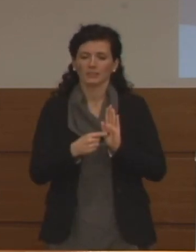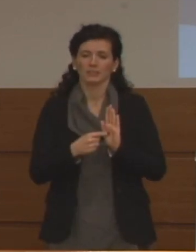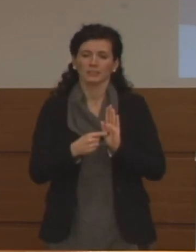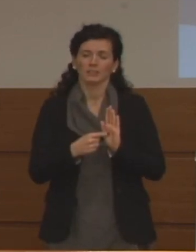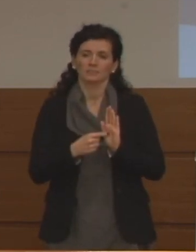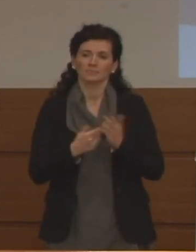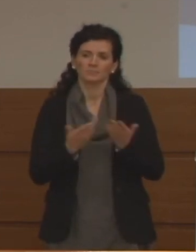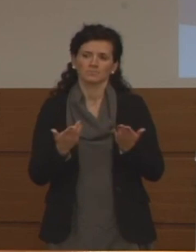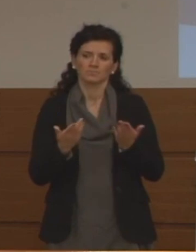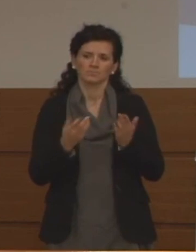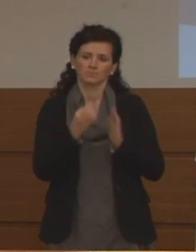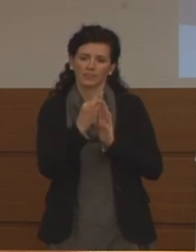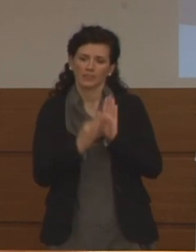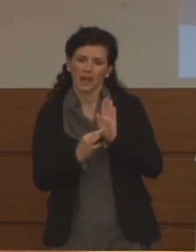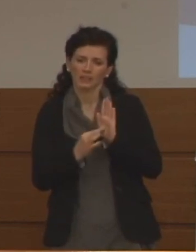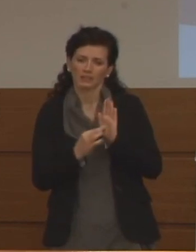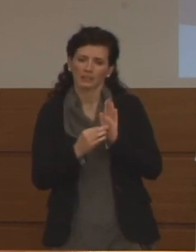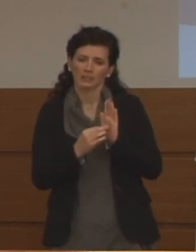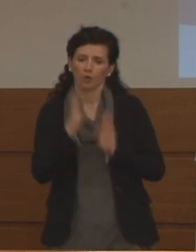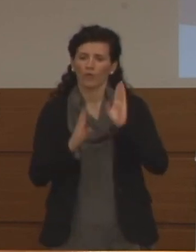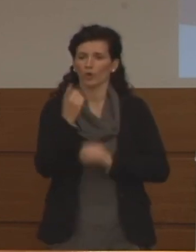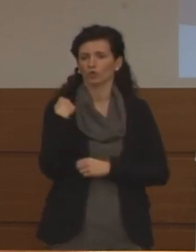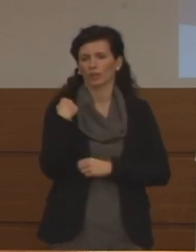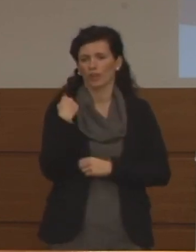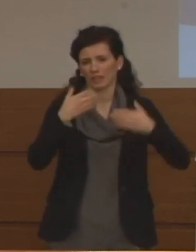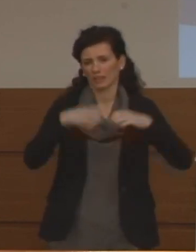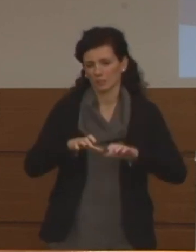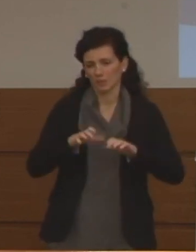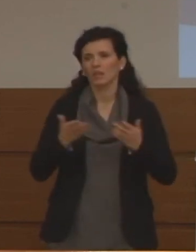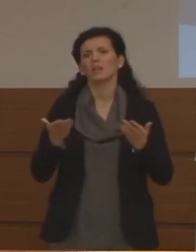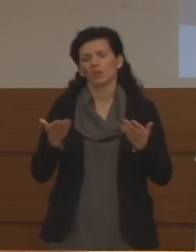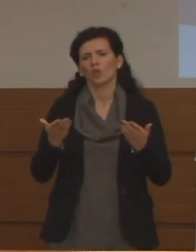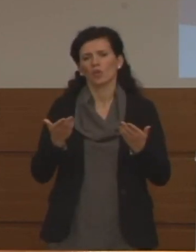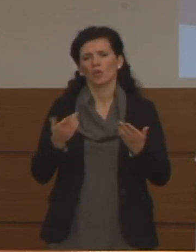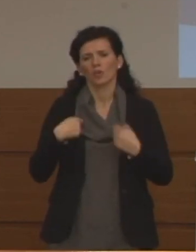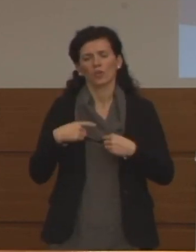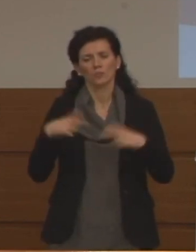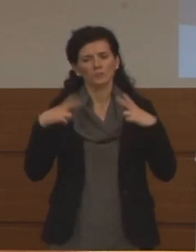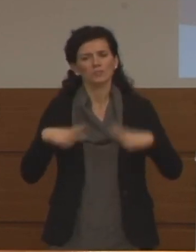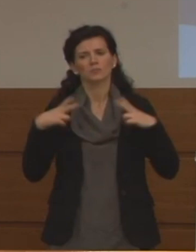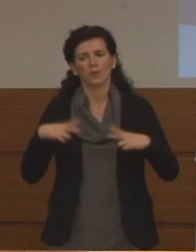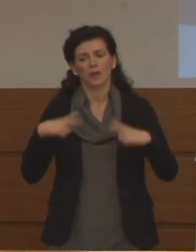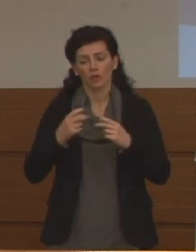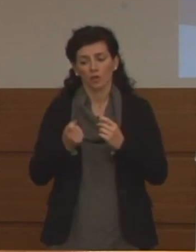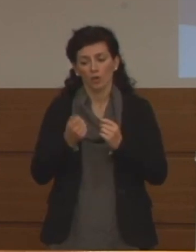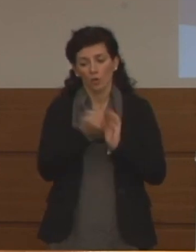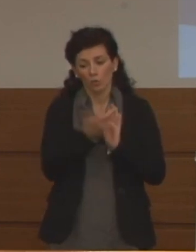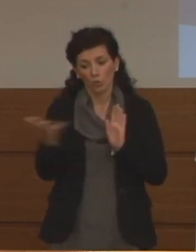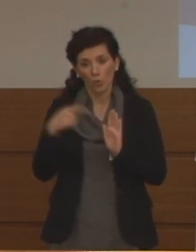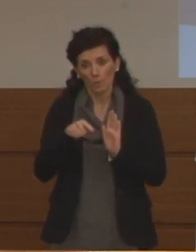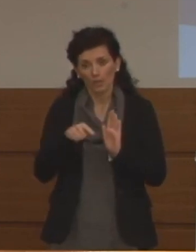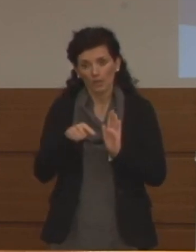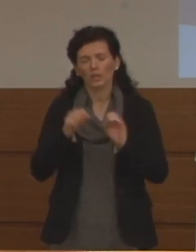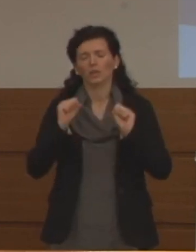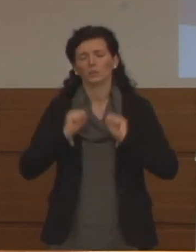minori rispetto ai numeri che abbiamo dato ieri in controtendenza mi auguro e ci auguriamo tutti che questi numeri possano